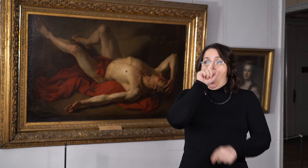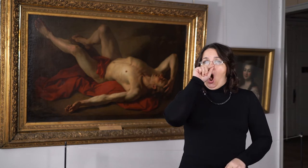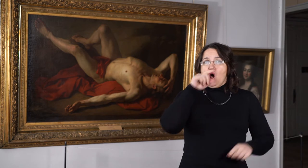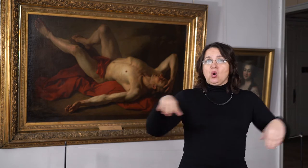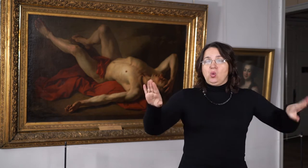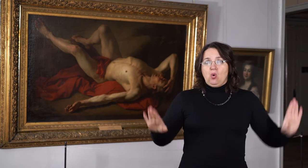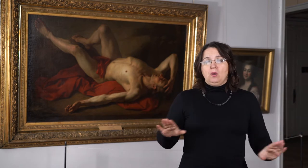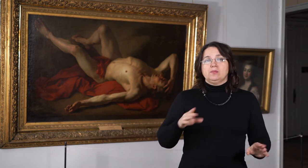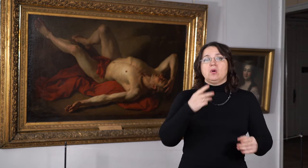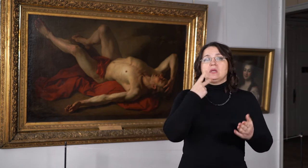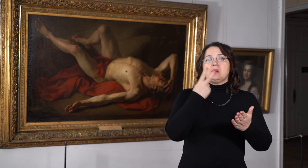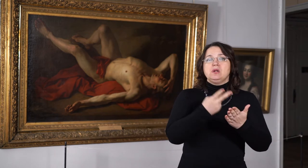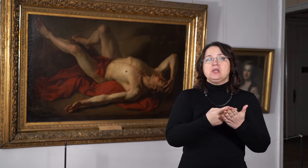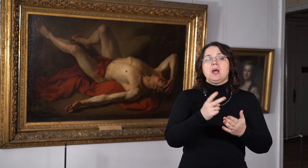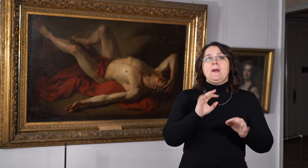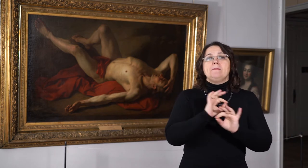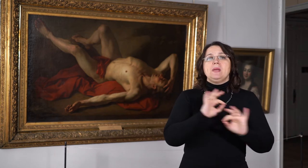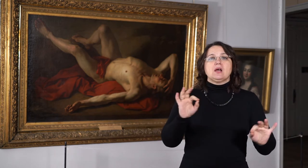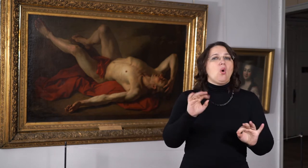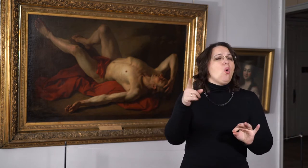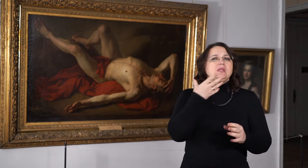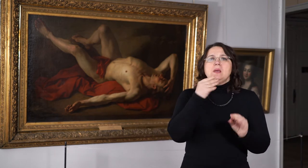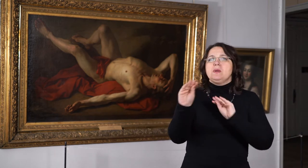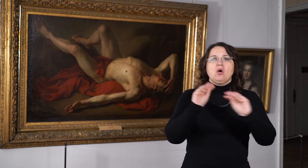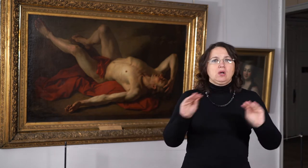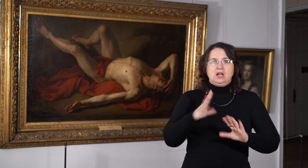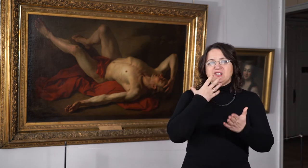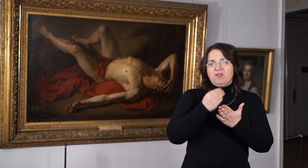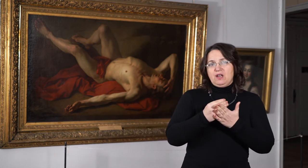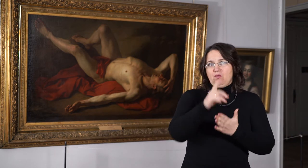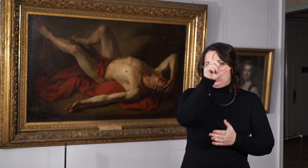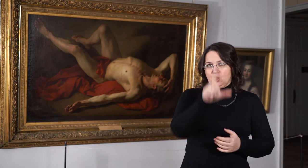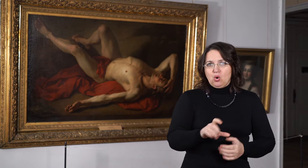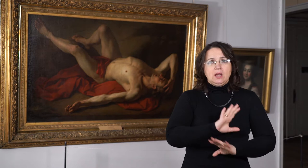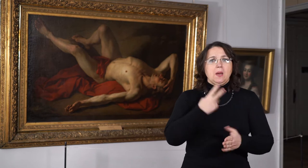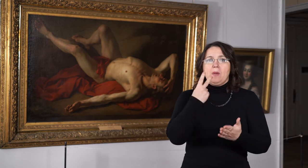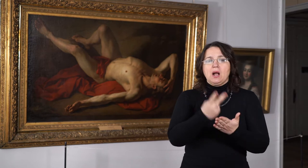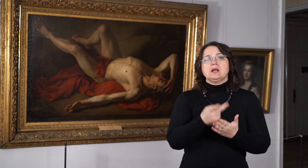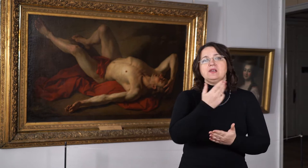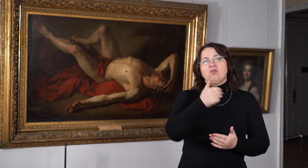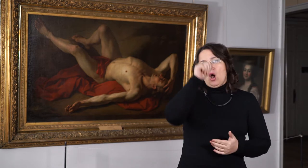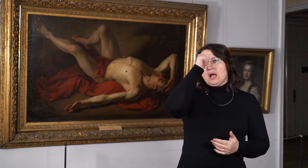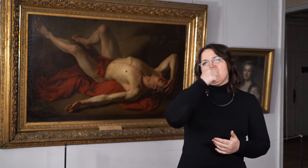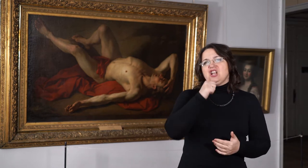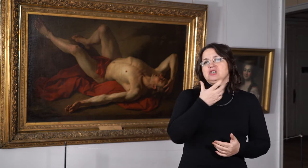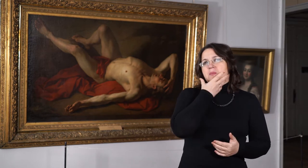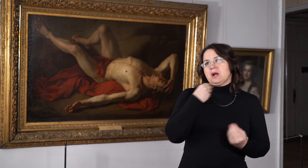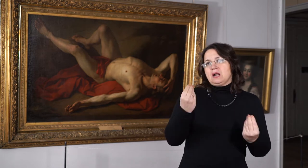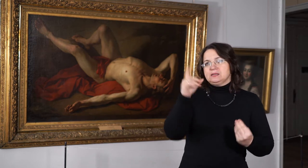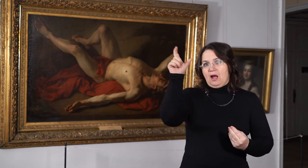меру идеализации. Он не приукрашивает своего героя, не показывает его греческим красавцем. Мы видим